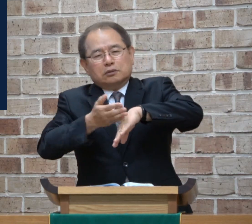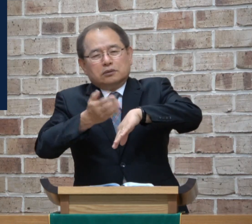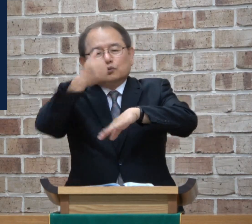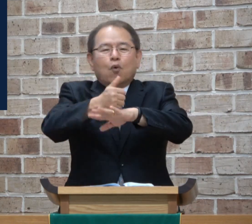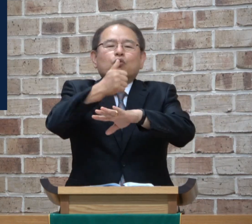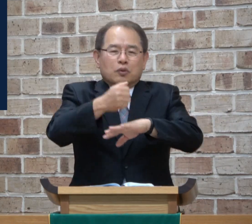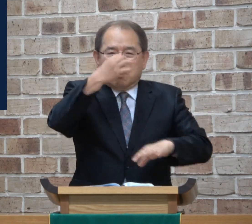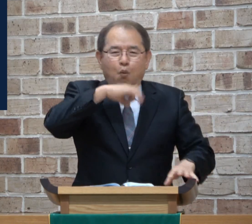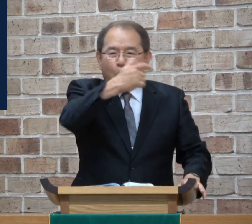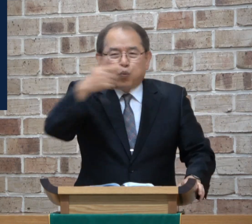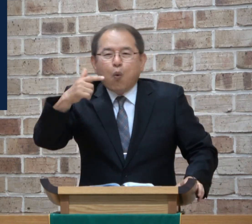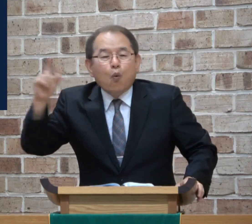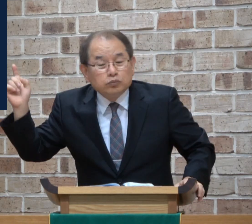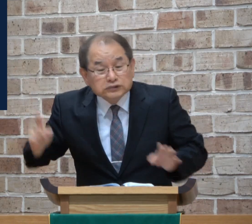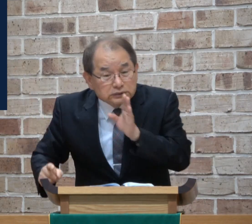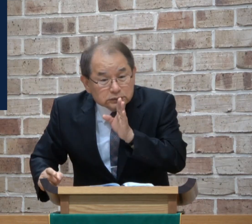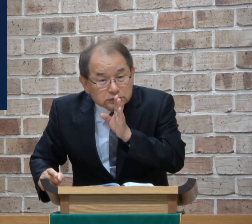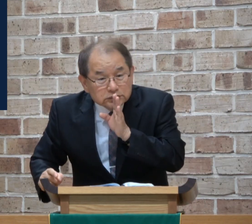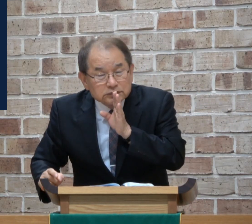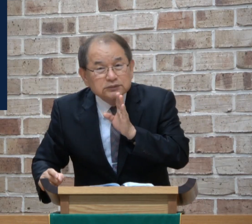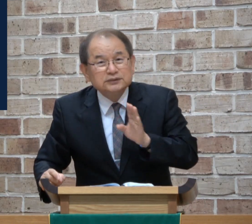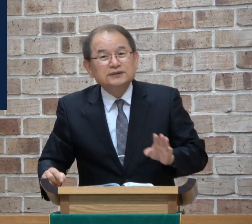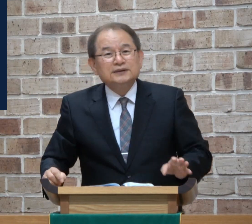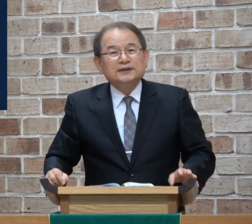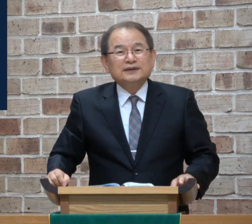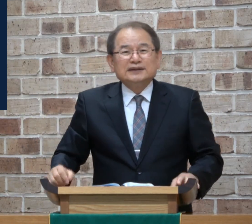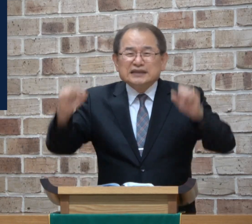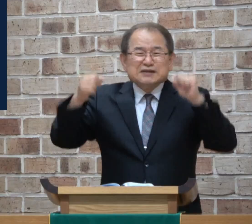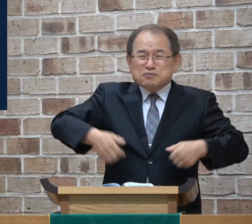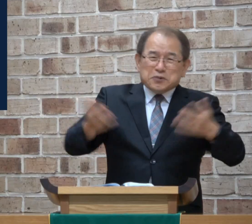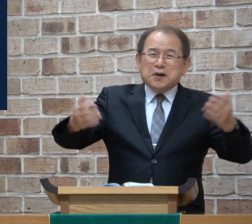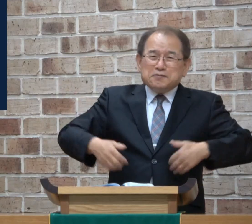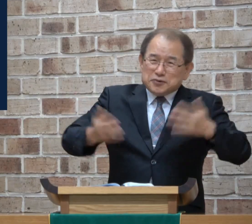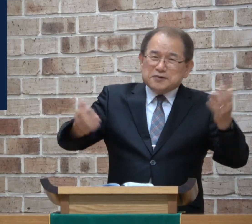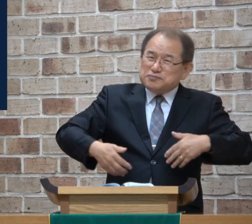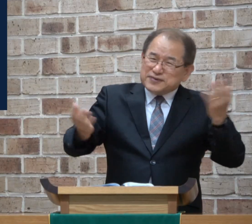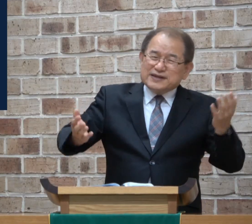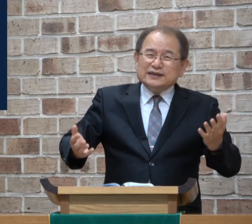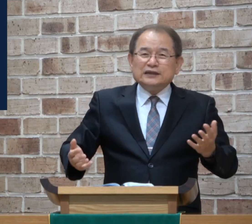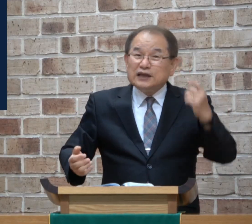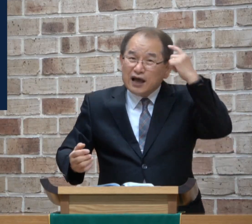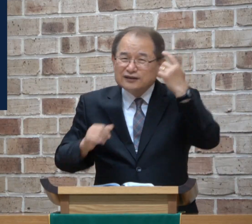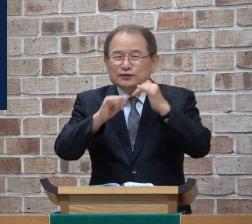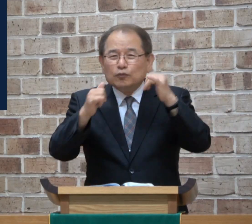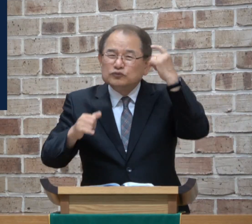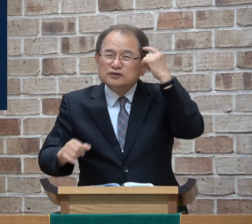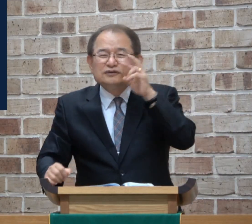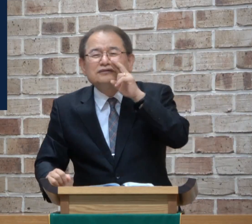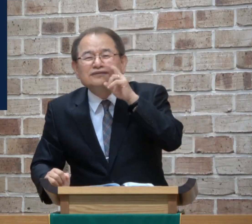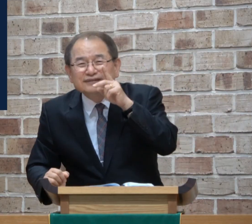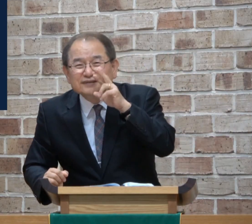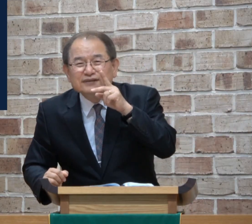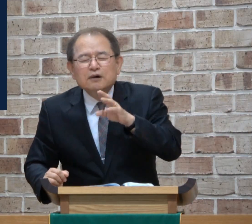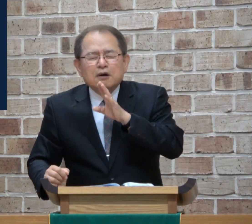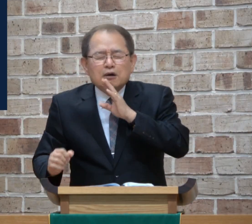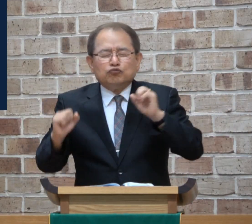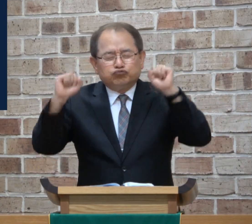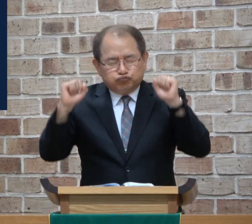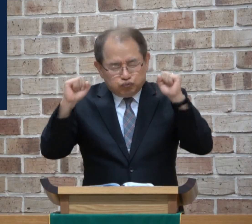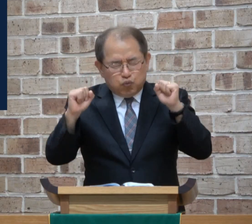있습니다. 그래서 육체의 연단은 우리의 몸에 약간의 유익이 있습니다. 필요 없는 것이 아니라